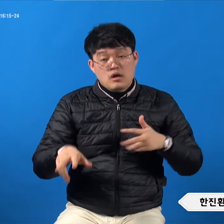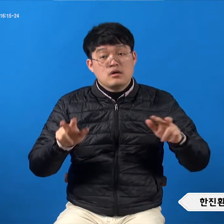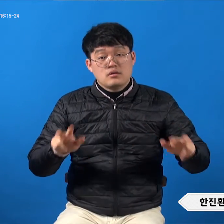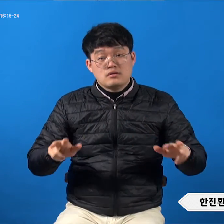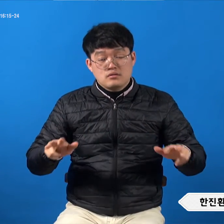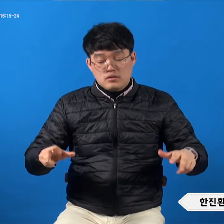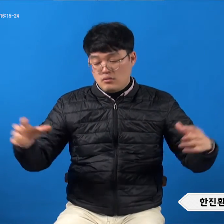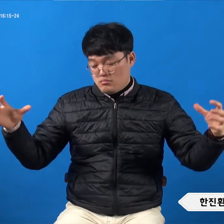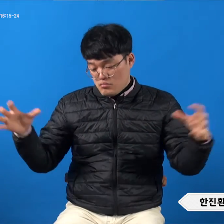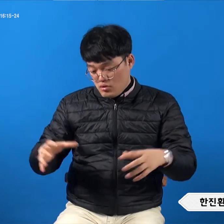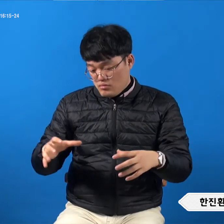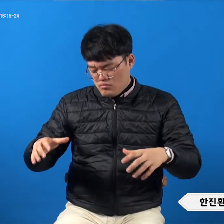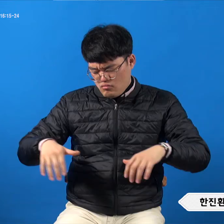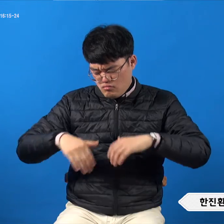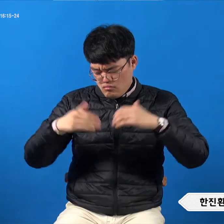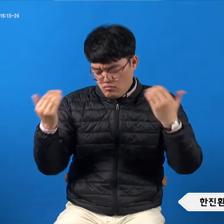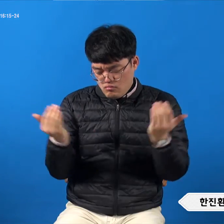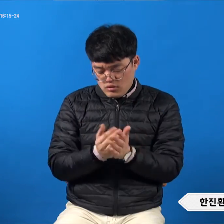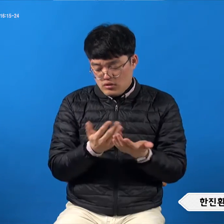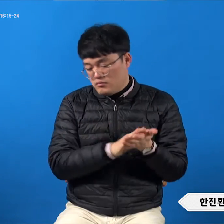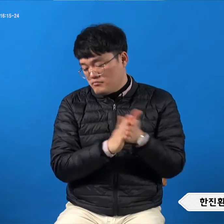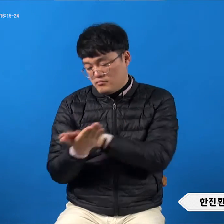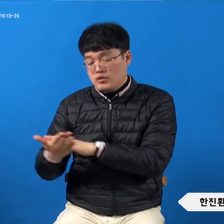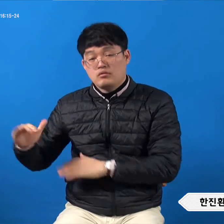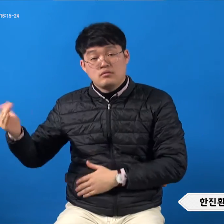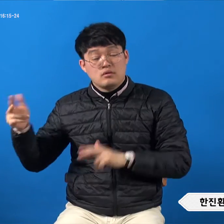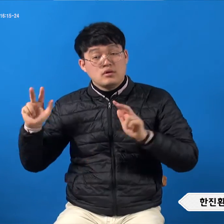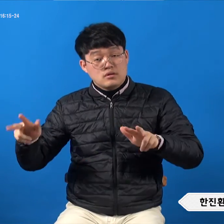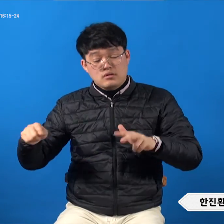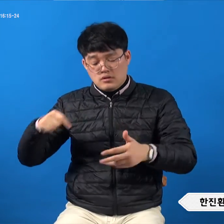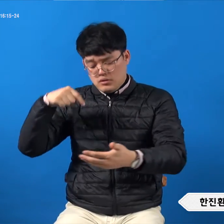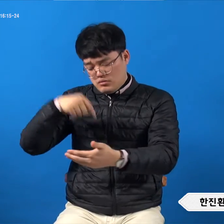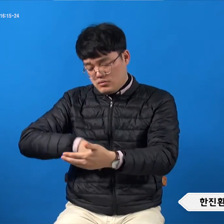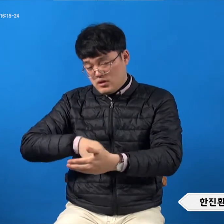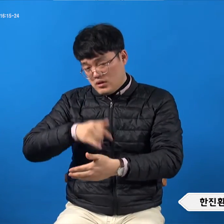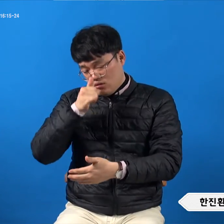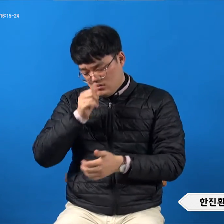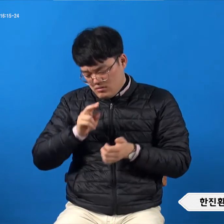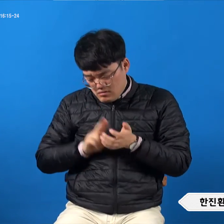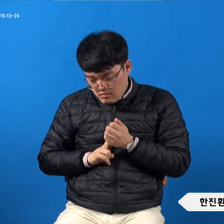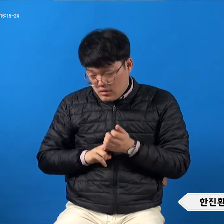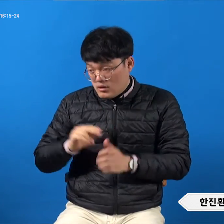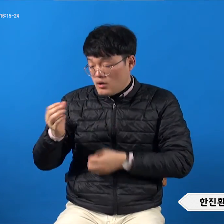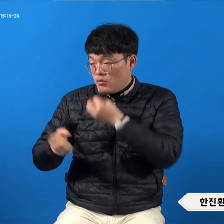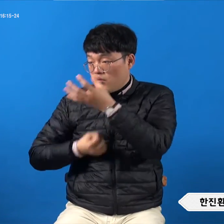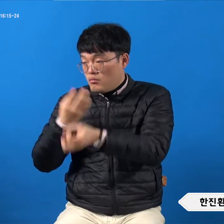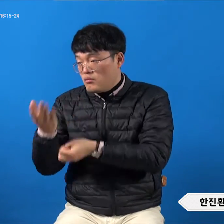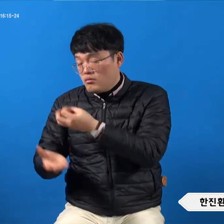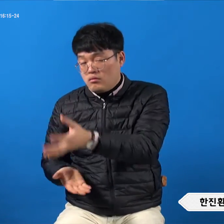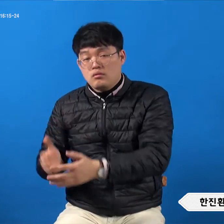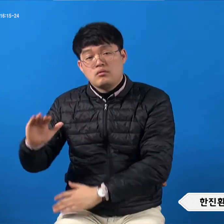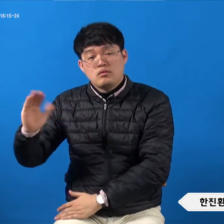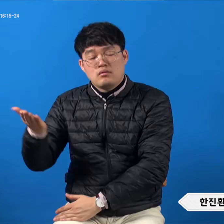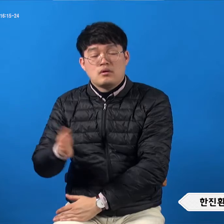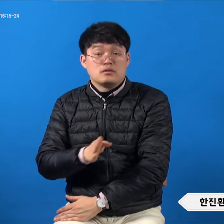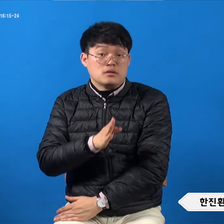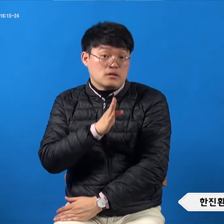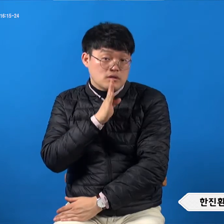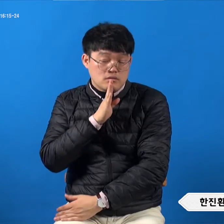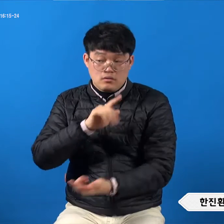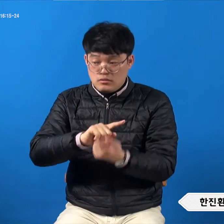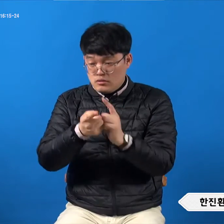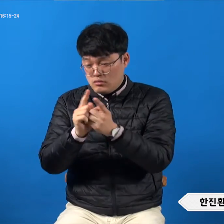완전히 달라져 버렸습니다. 자기들 속에 있는 것을 스스럼없이 다 내어놓게 되었고, 그리고